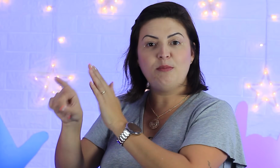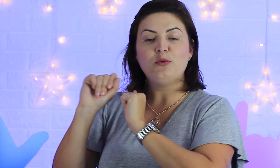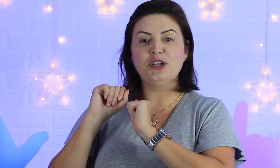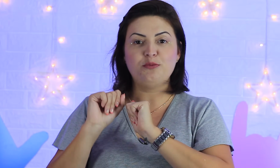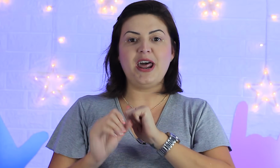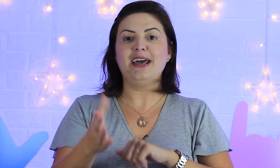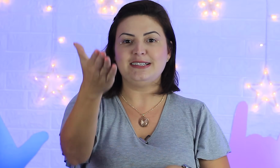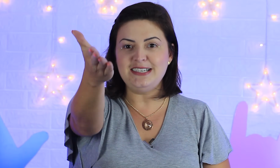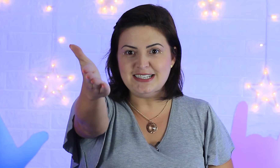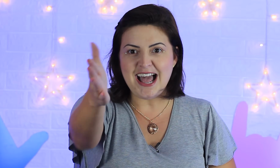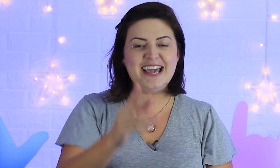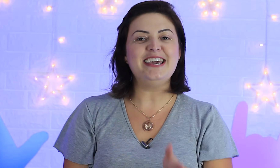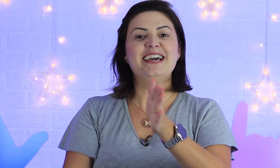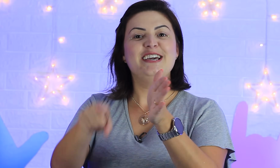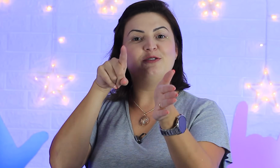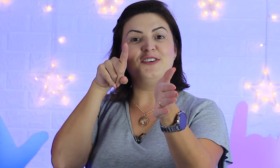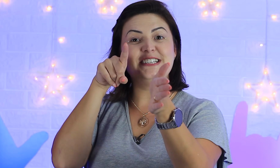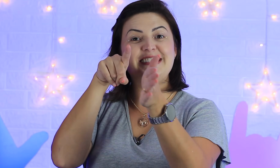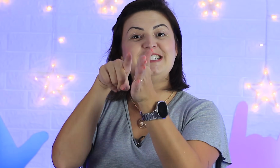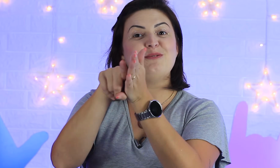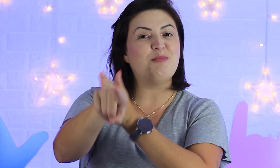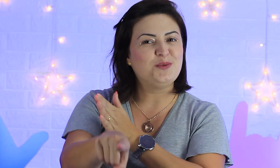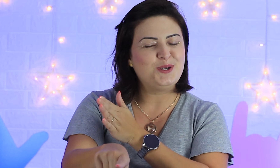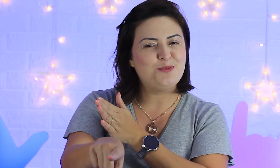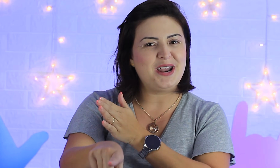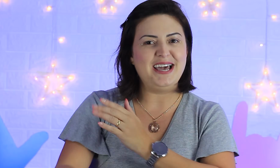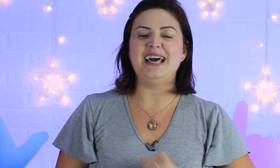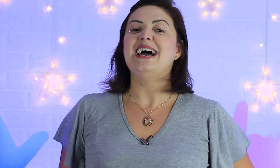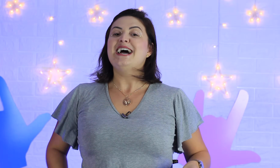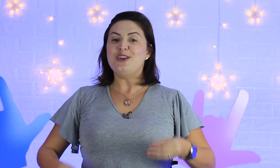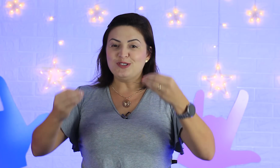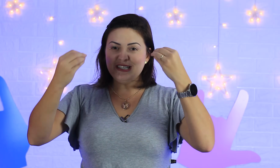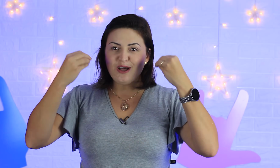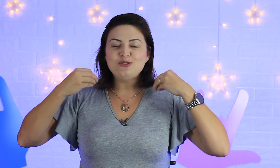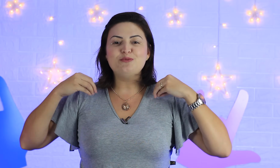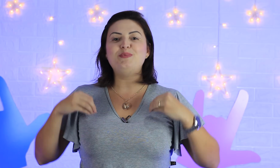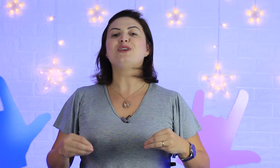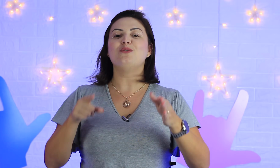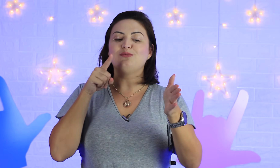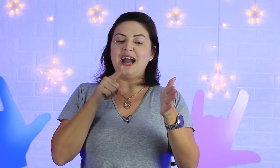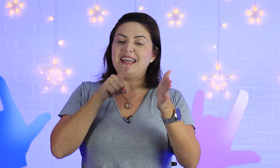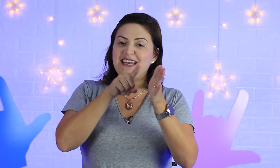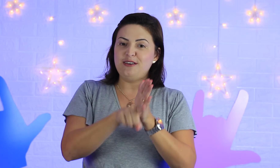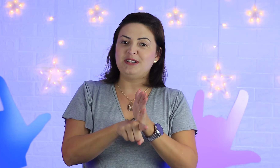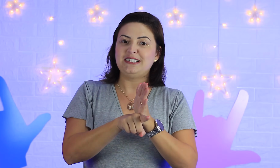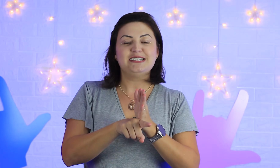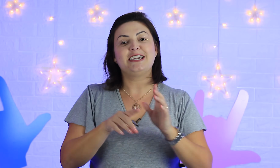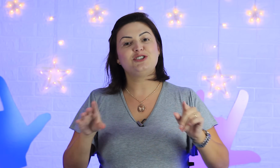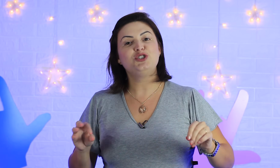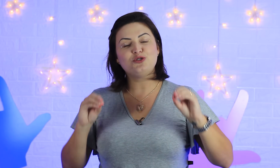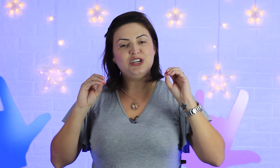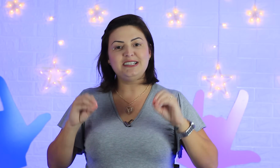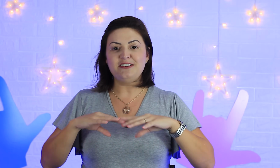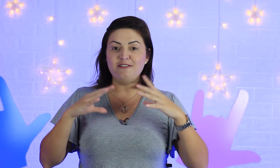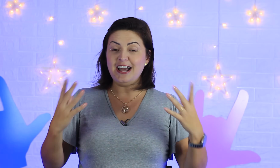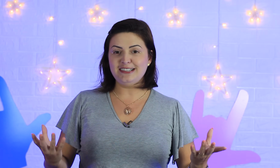apontando para ela. Se está aí, eu vou fazer esse sinal apontando para ela. E o sinal de perguntar em Libras, esse daqui a gente utiliza em várias